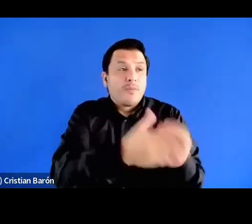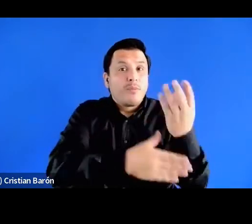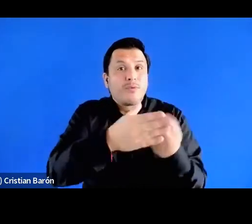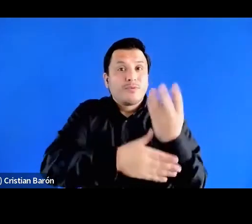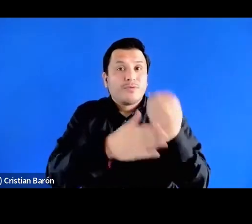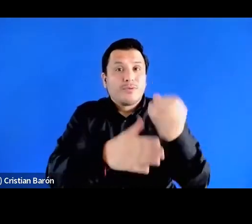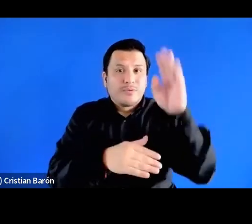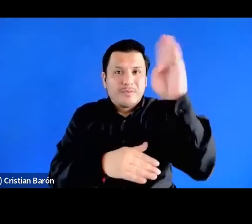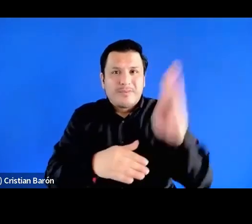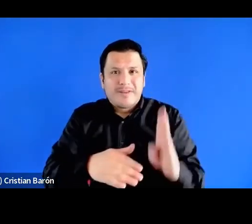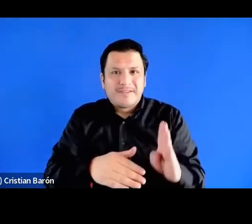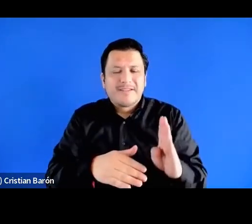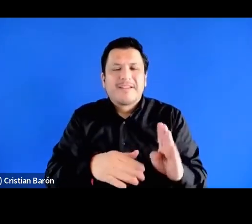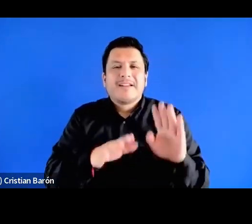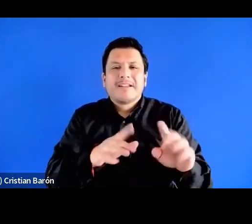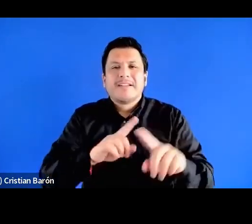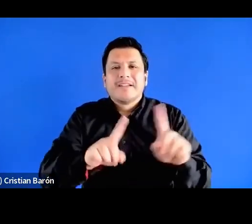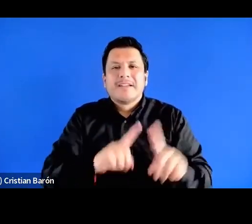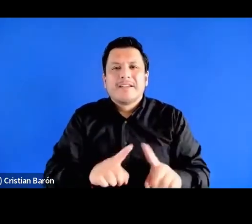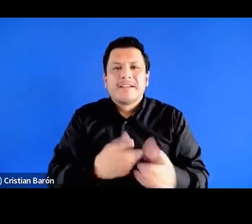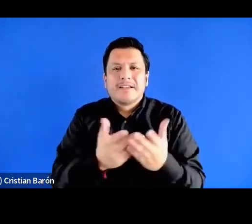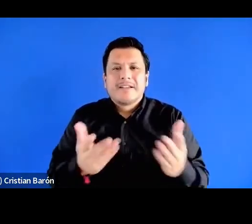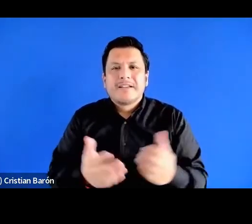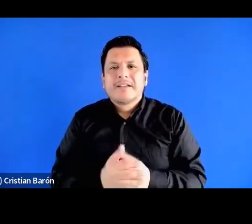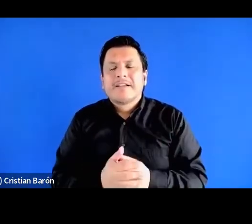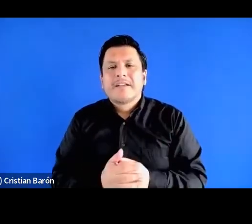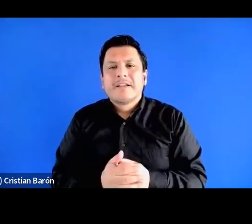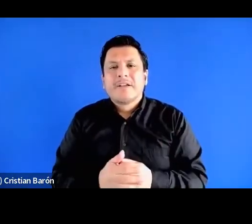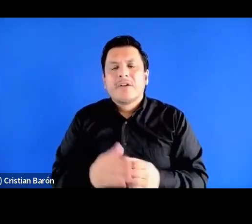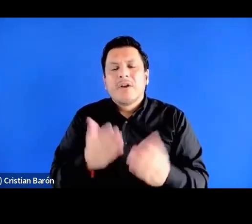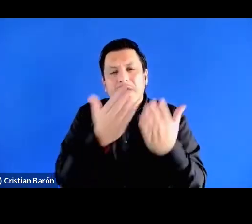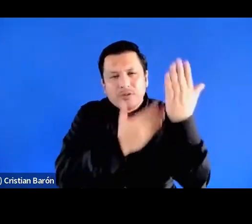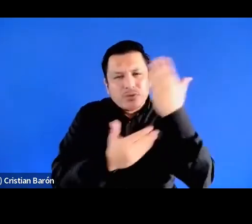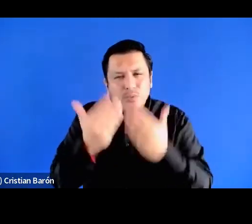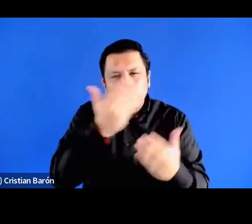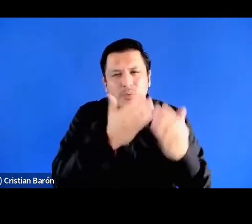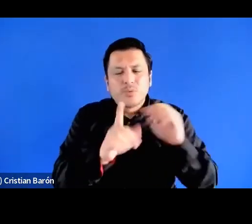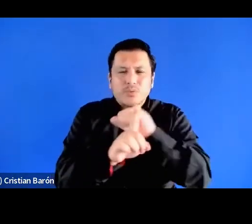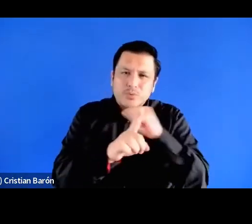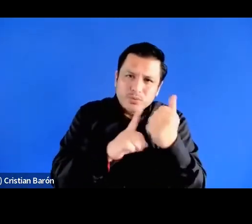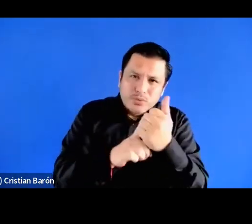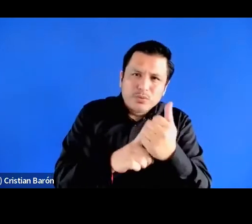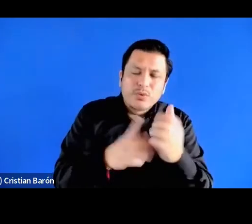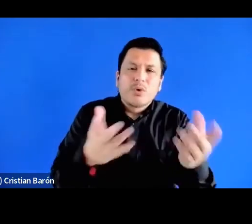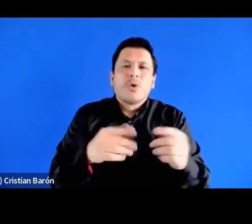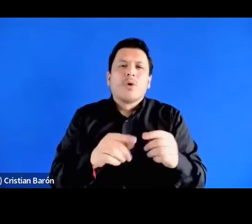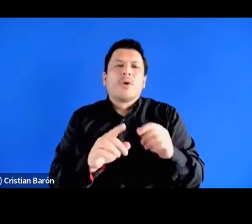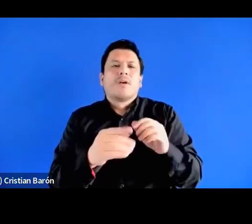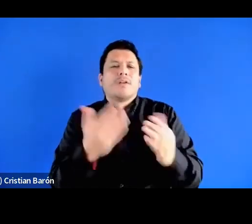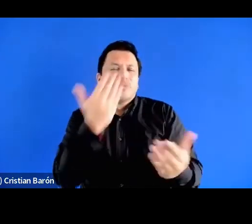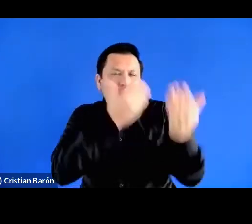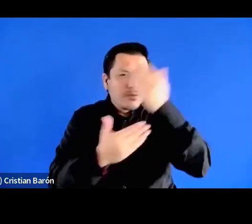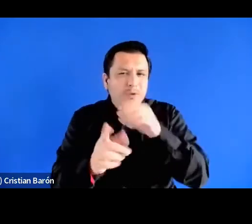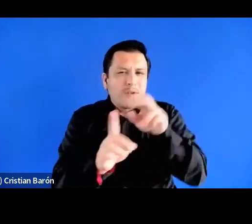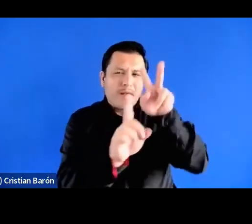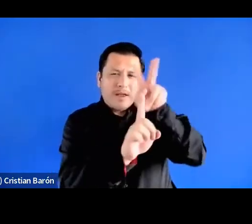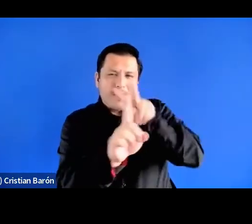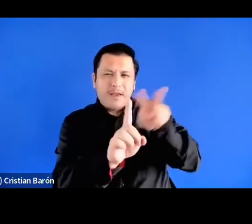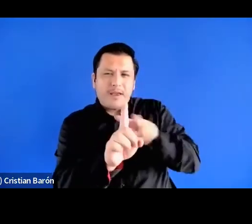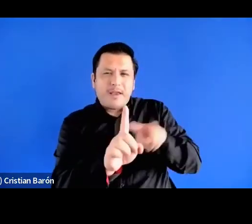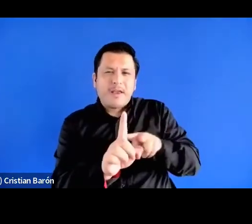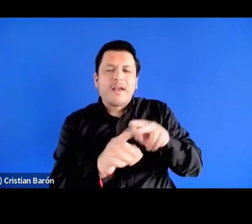brasileñas estudos sociológicos estudos antropológicos tiene su